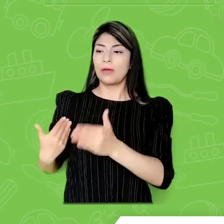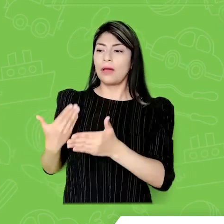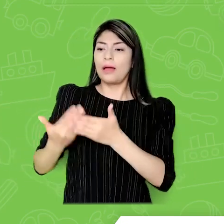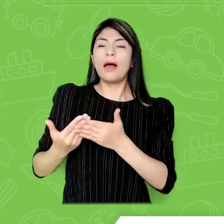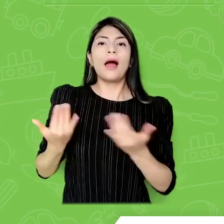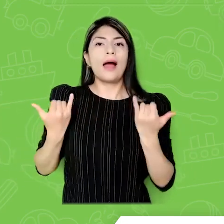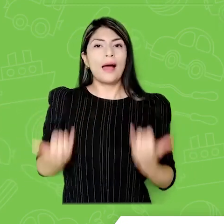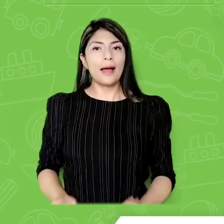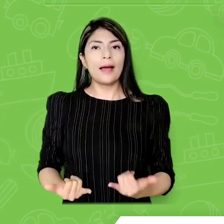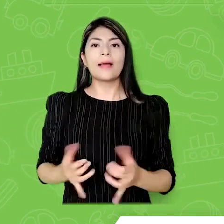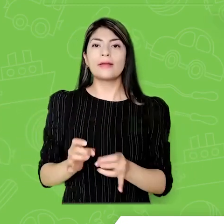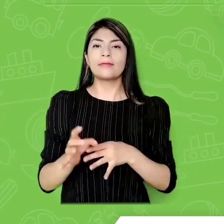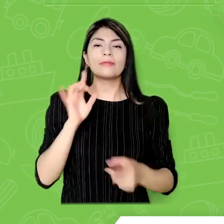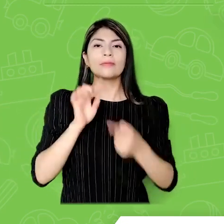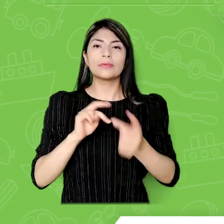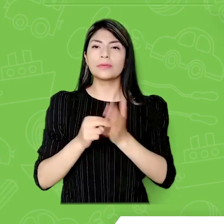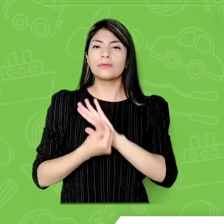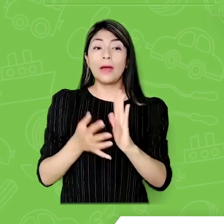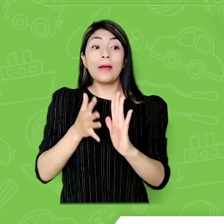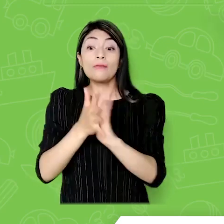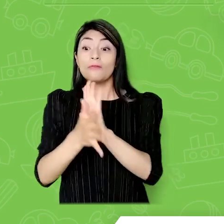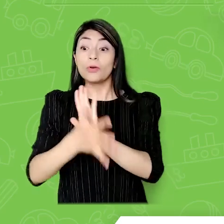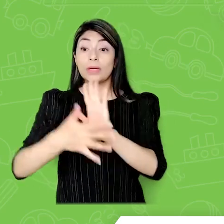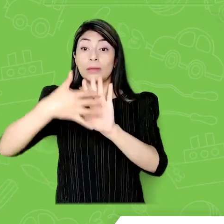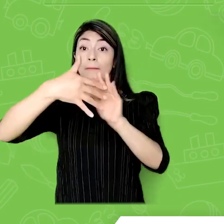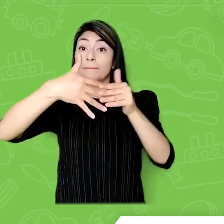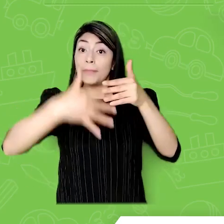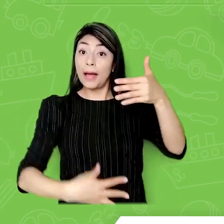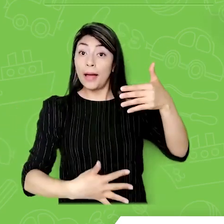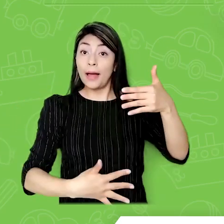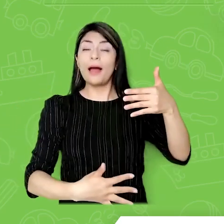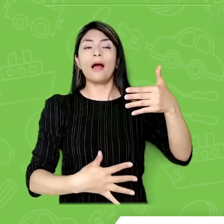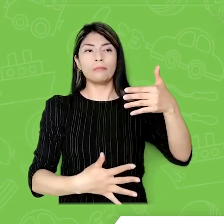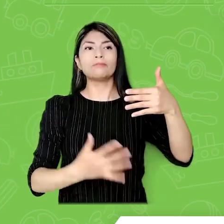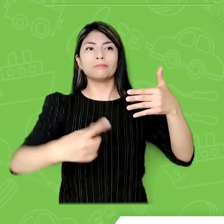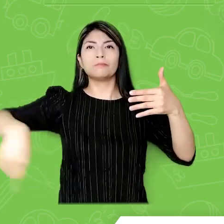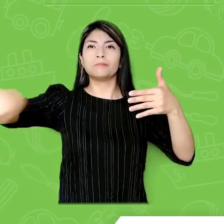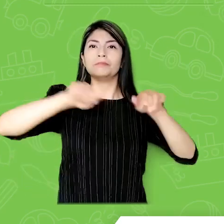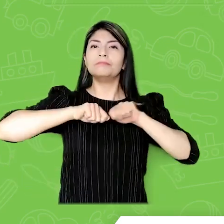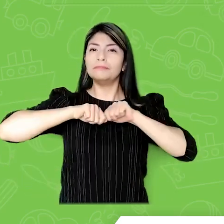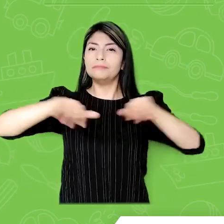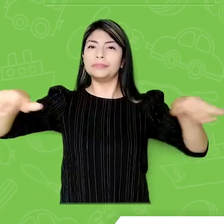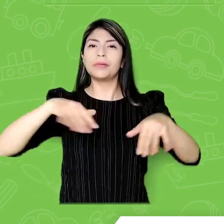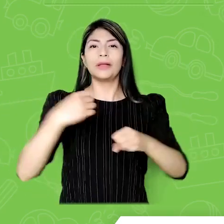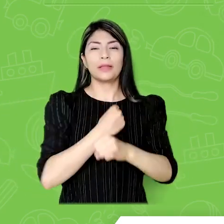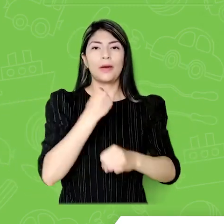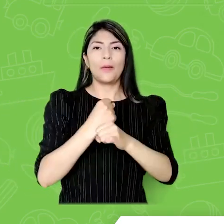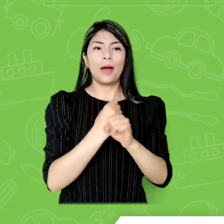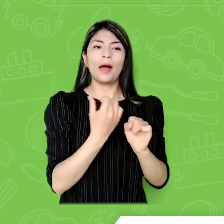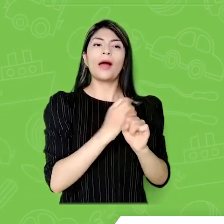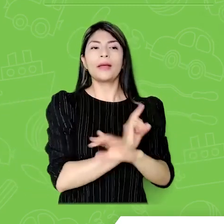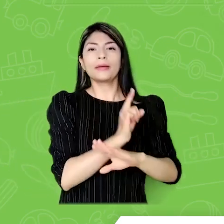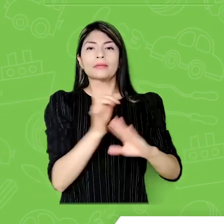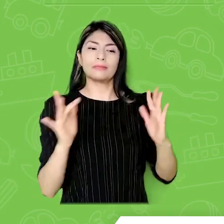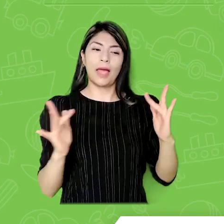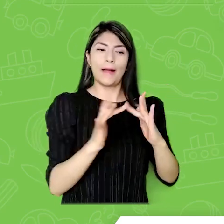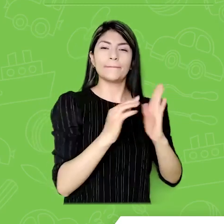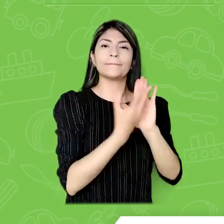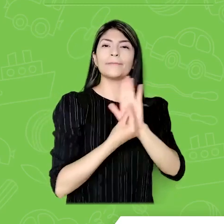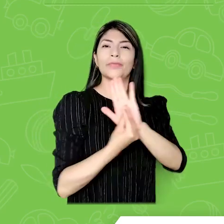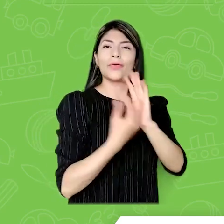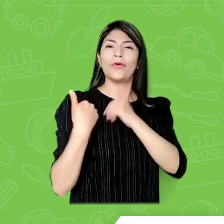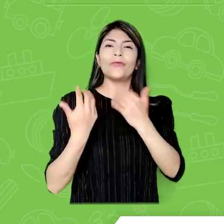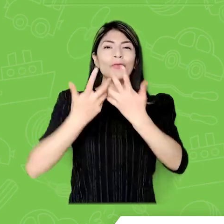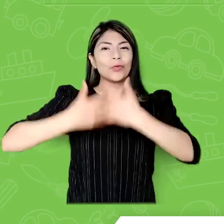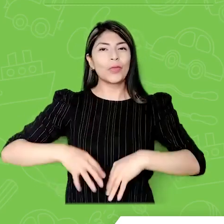reportada corresponde a la consignada para tales empleos en el Manual Específico de Funciones y Competencias Laborales vigente al